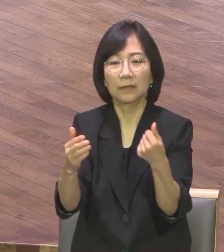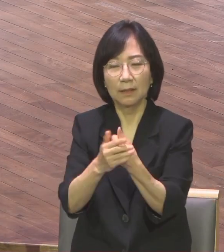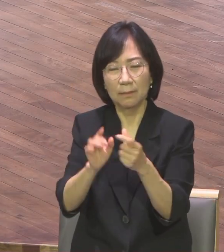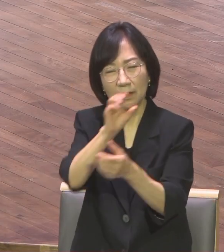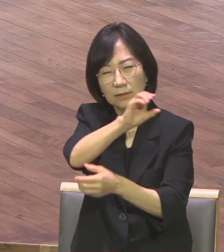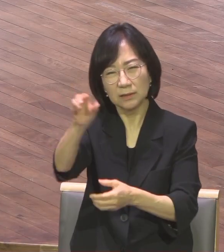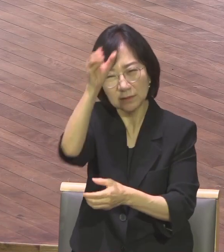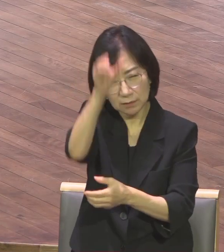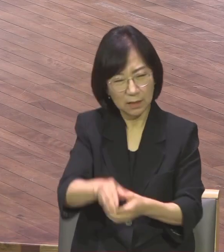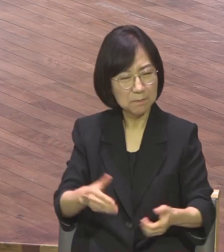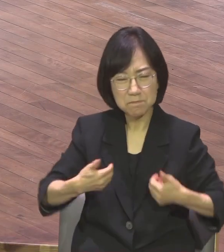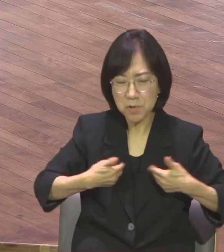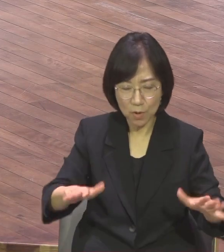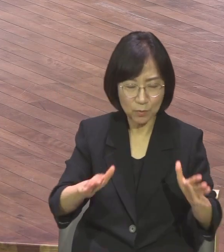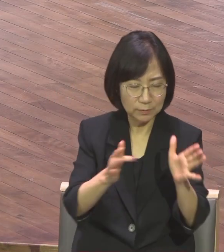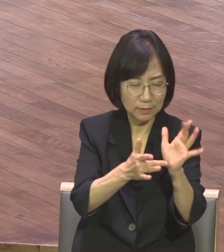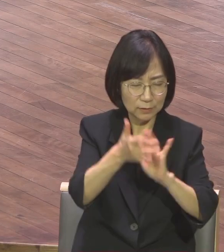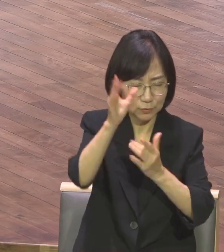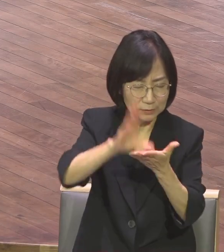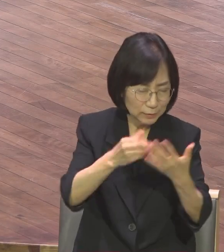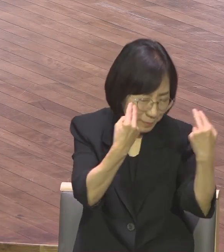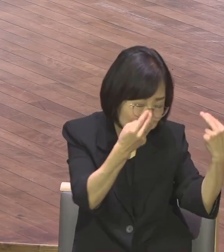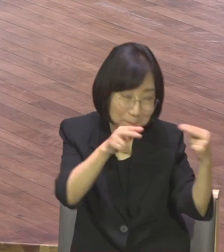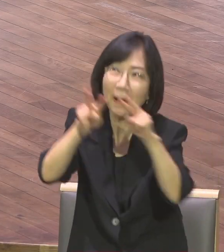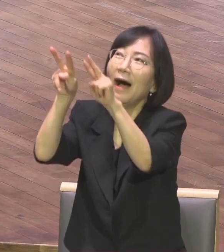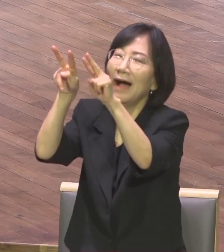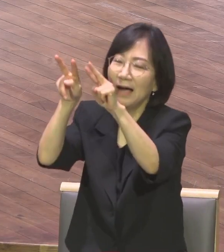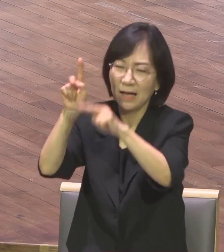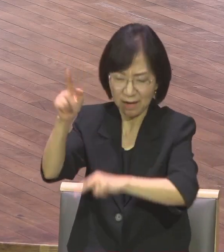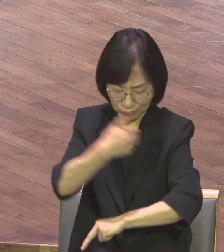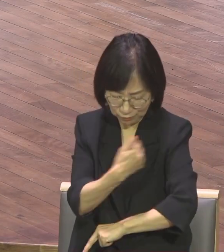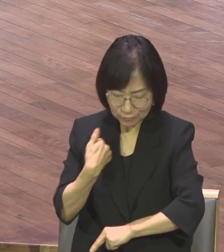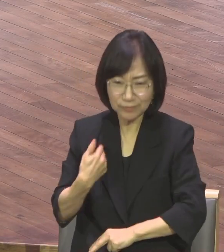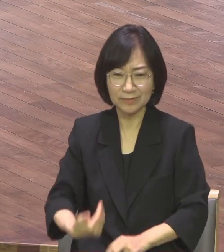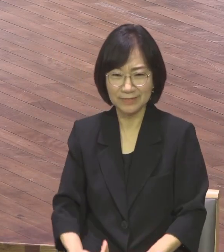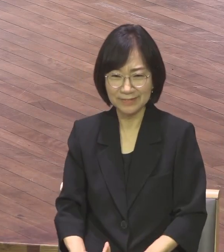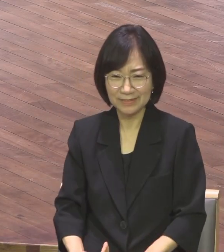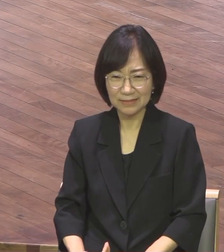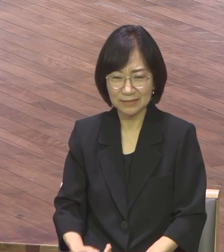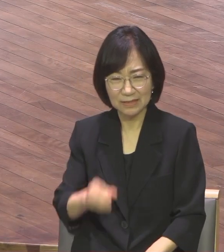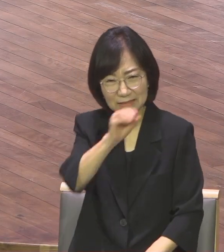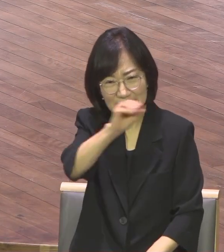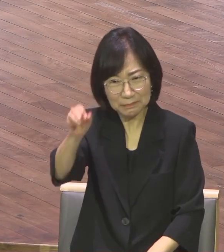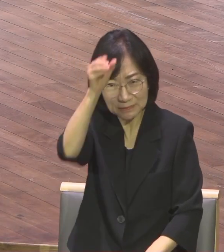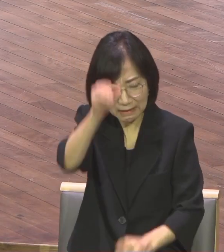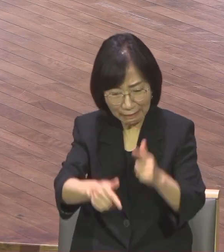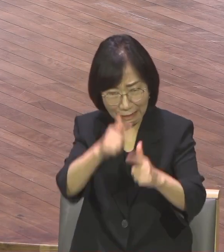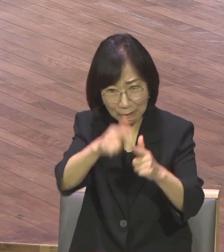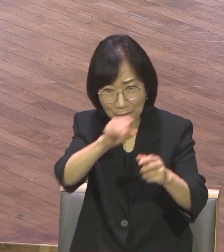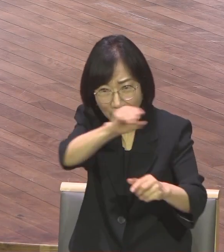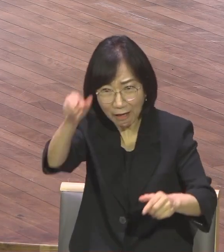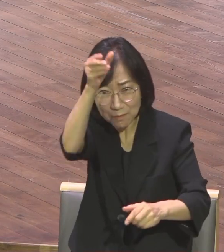예수 그리스도 쳐다보시 바랍니다. 그래서 안 세운 거예요. 누구는 보기 좋게 안 세우고 싶습니까?